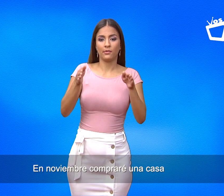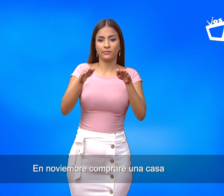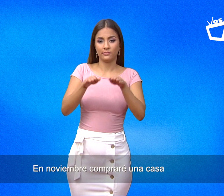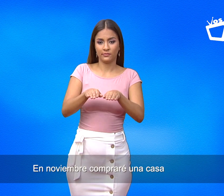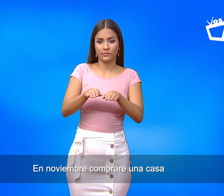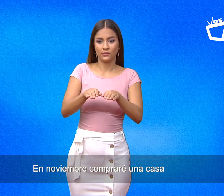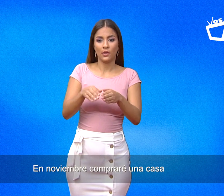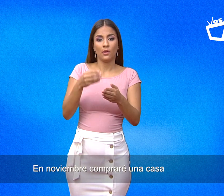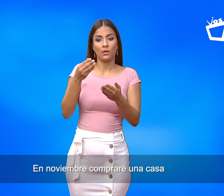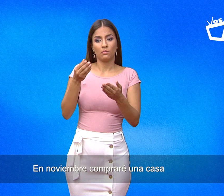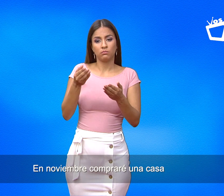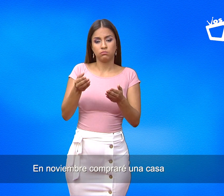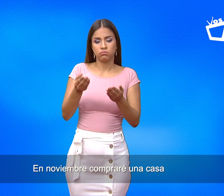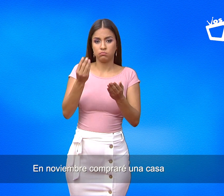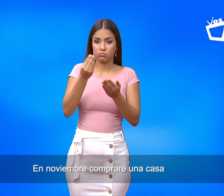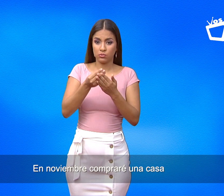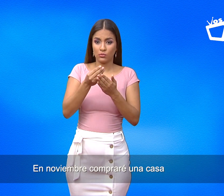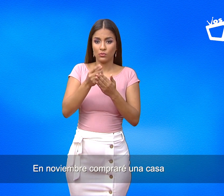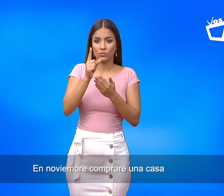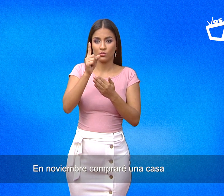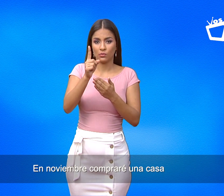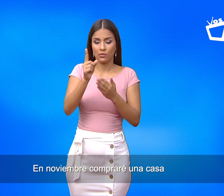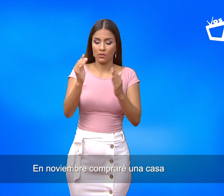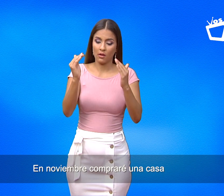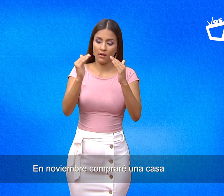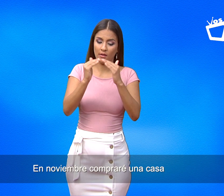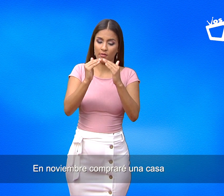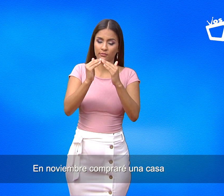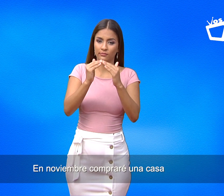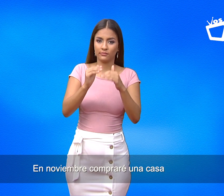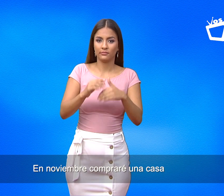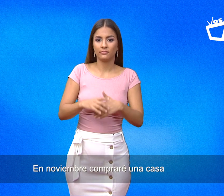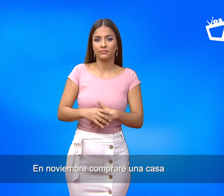en noviembre compraré una casa